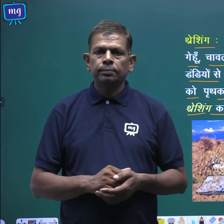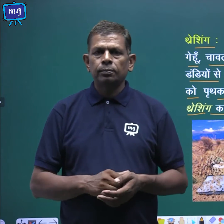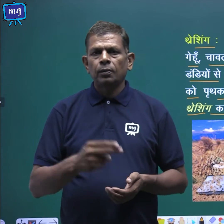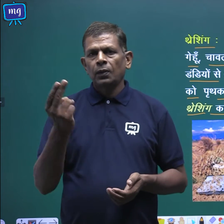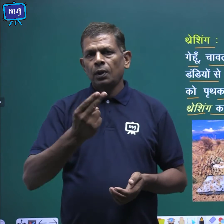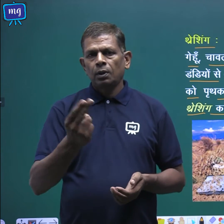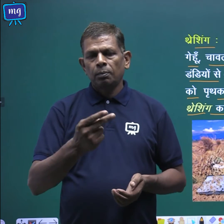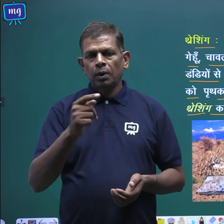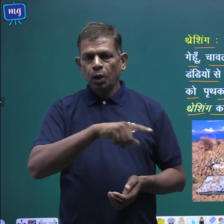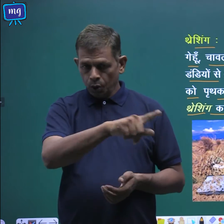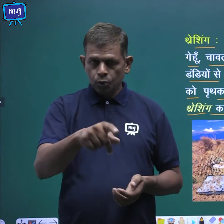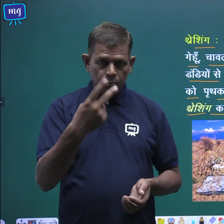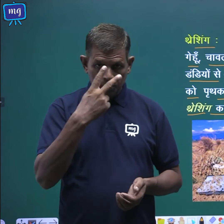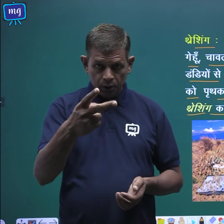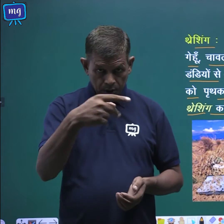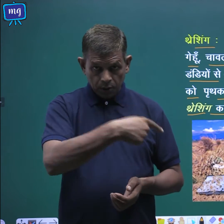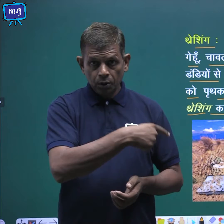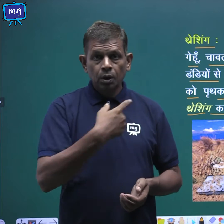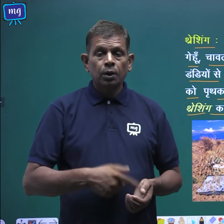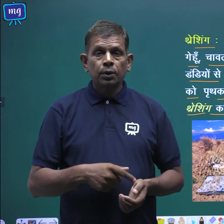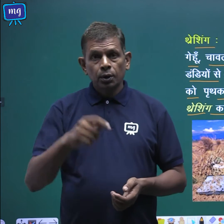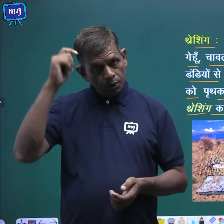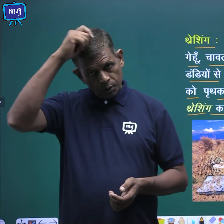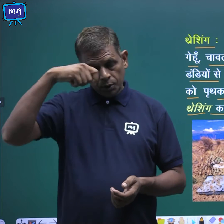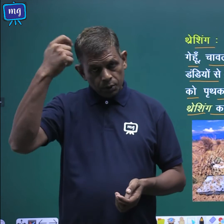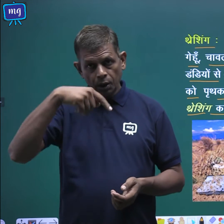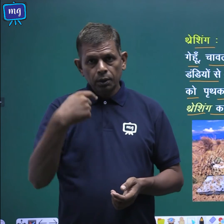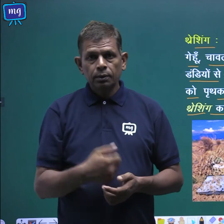चित्र में आप देख रहे हो, किसान